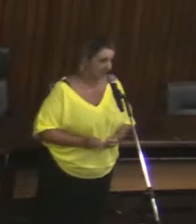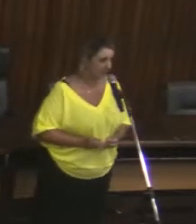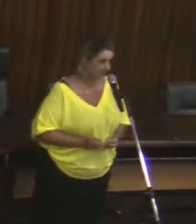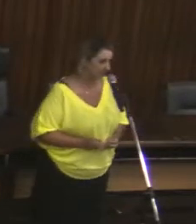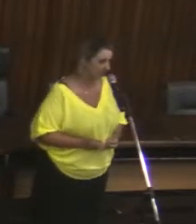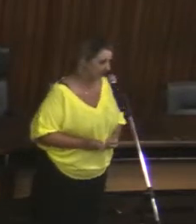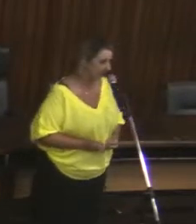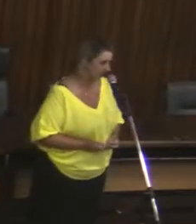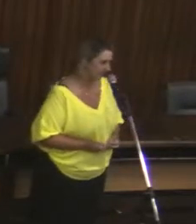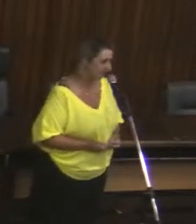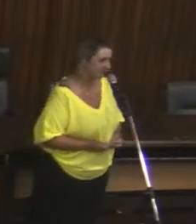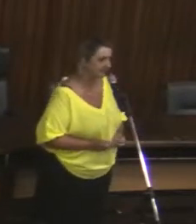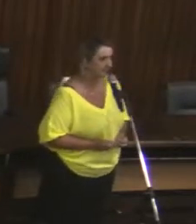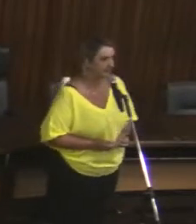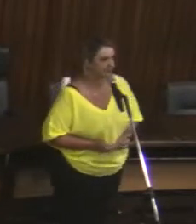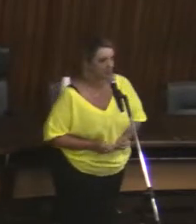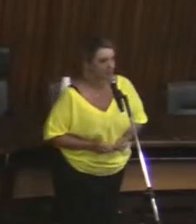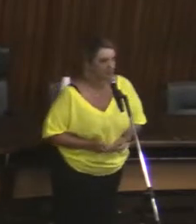porque eu achava que ela ia me matar também. Pronto.